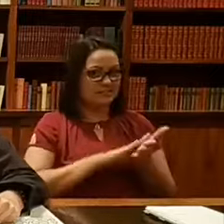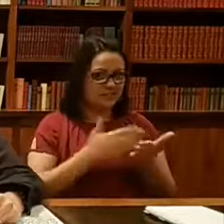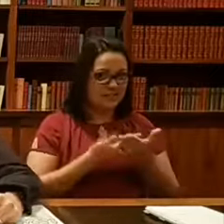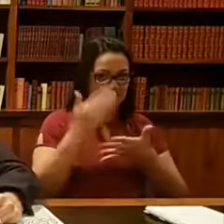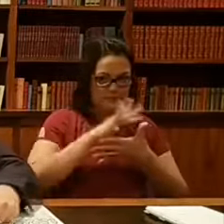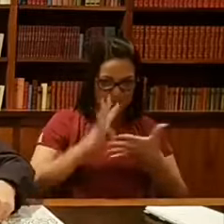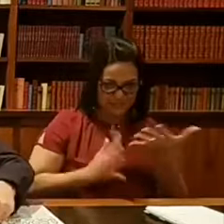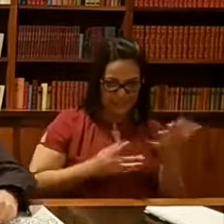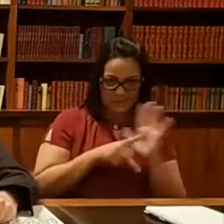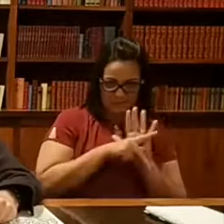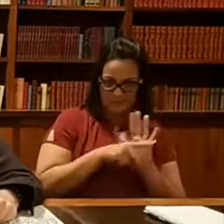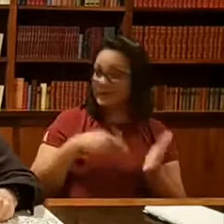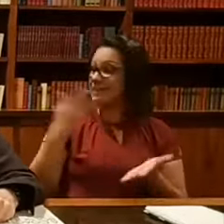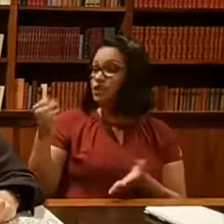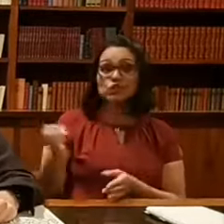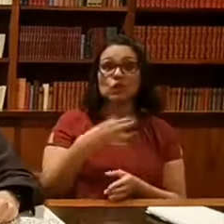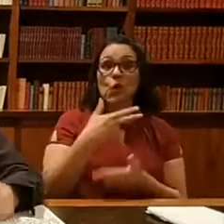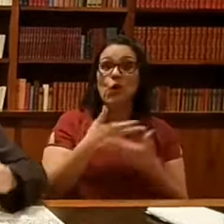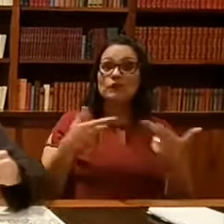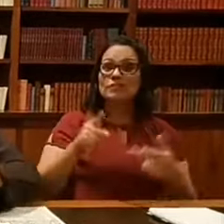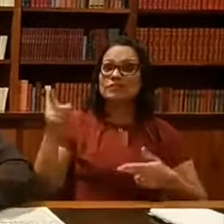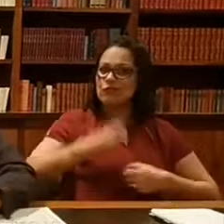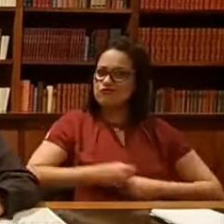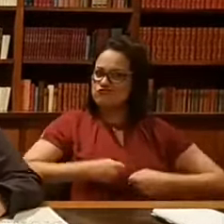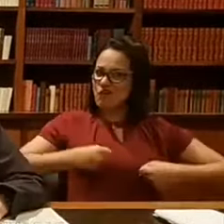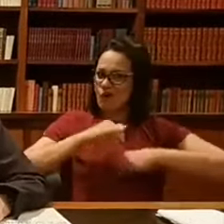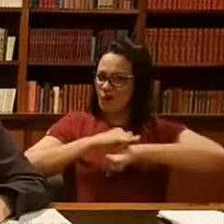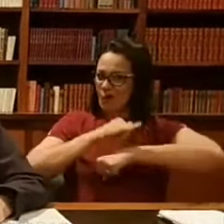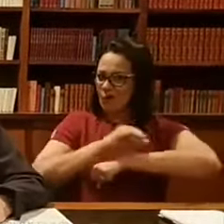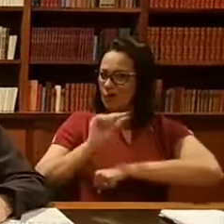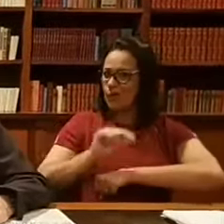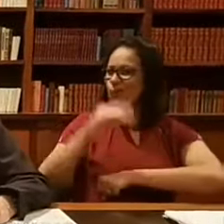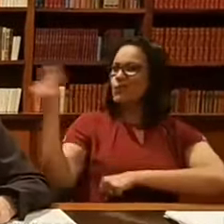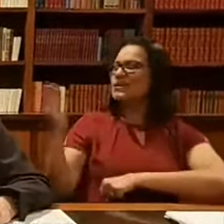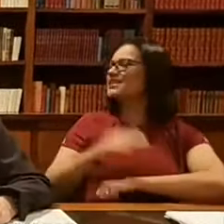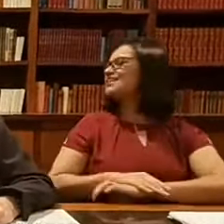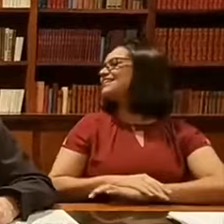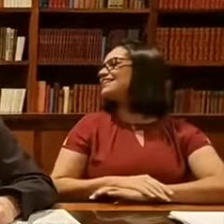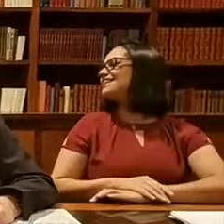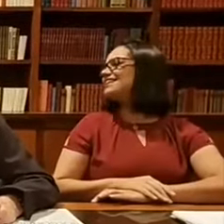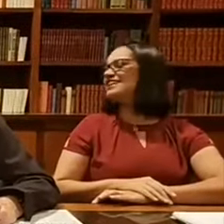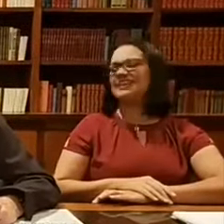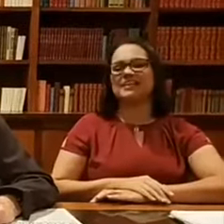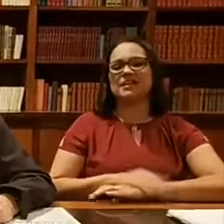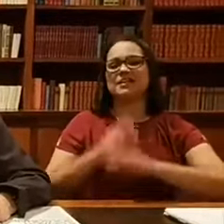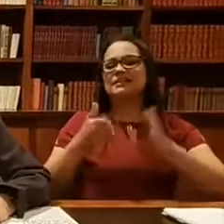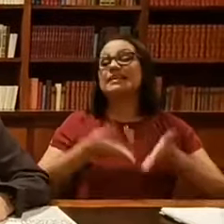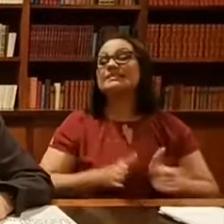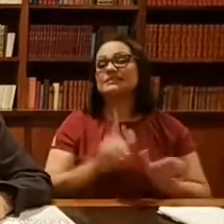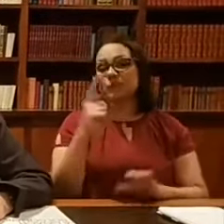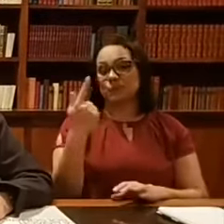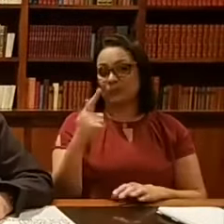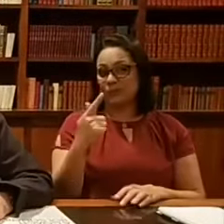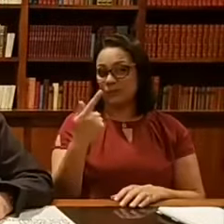Libras. Aqui uma novidade, aqui, ó, um garoto um pouquinho forte. Goiás ou não? Goiás. De Goiás.